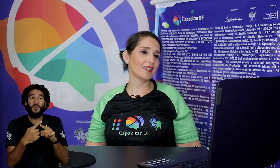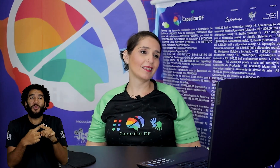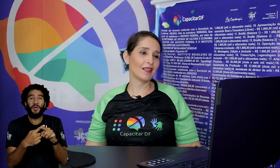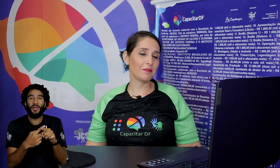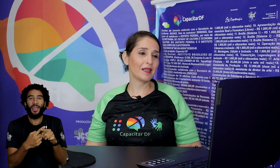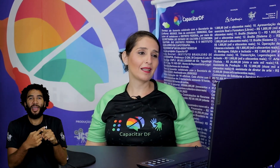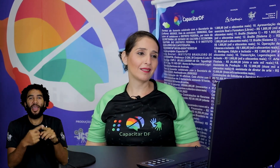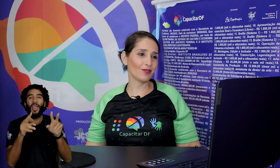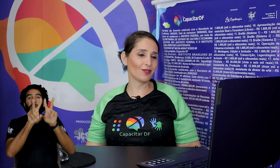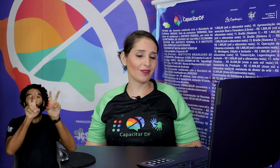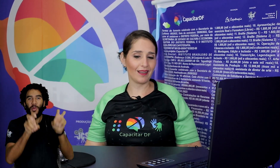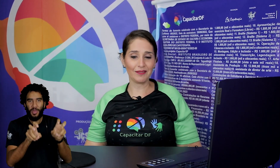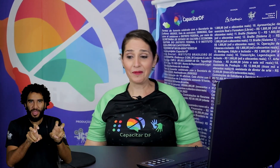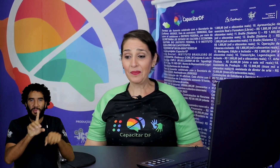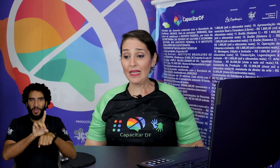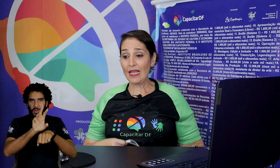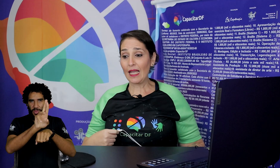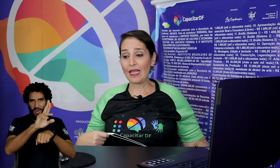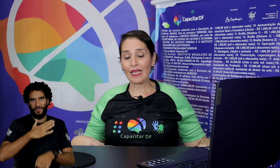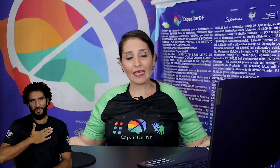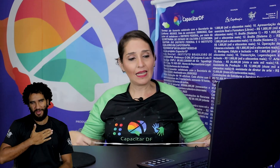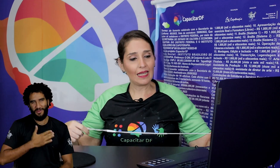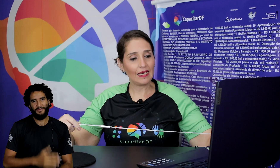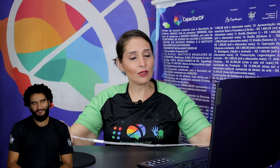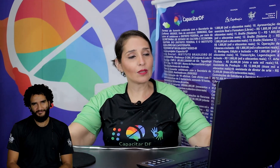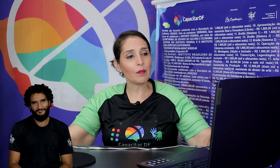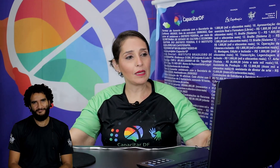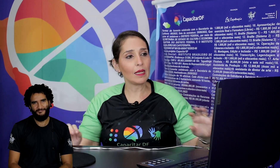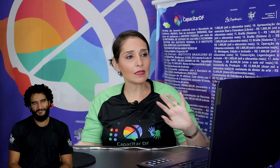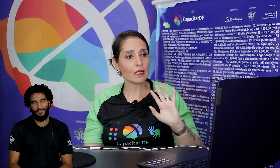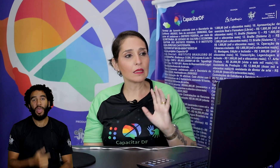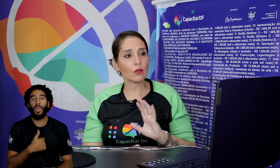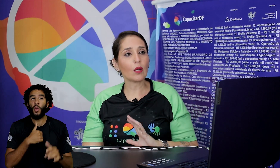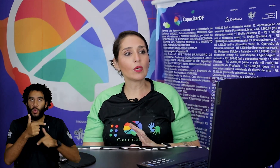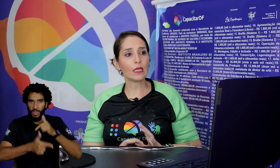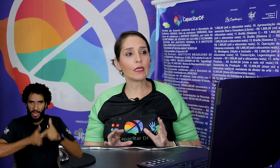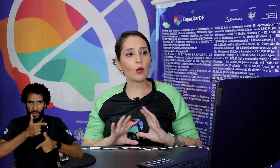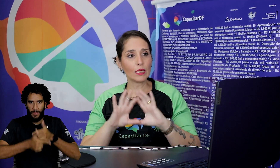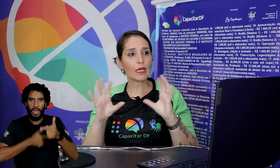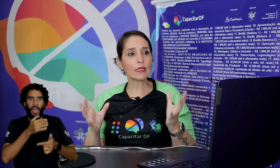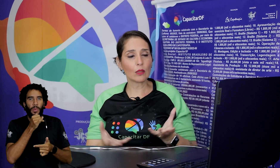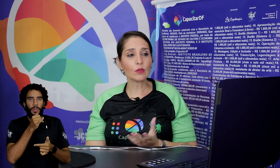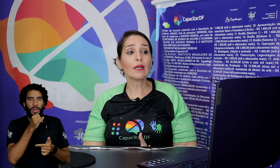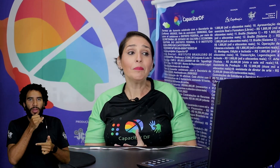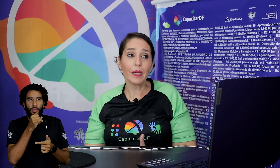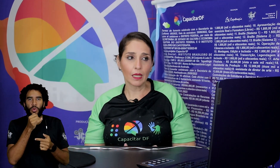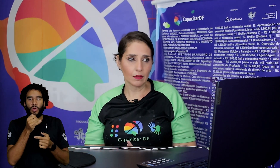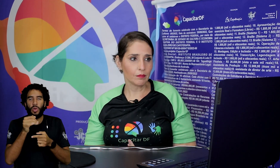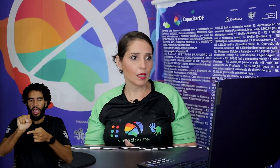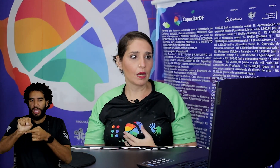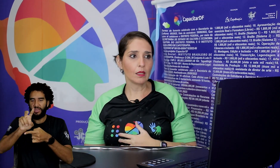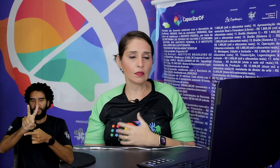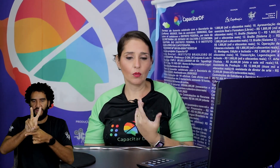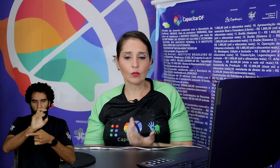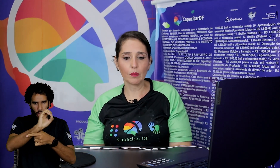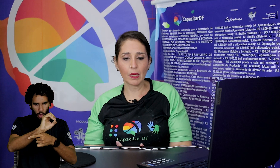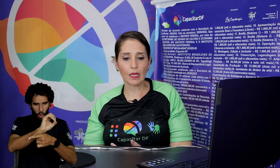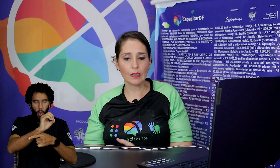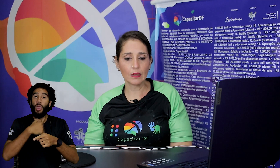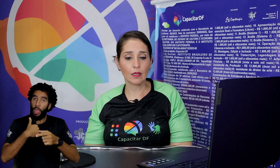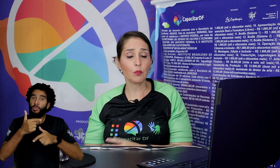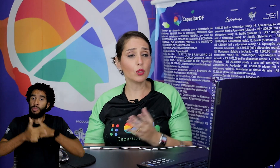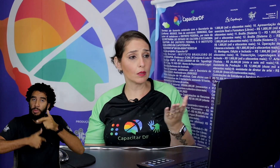minha dissertação, da minha tese de doutorado. Eu trabalhei essa questão da ordenação também, tá? Então, eu